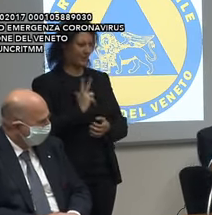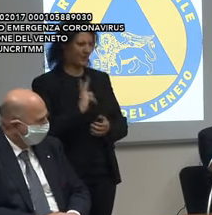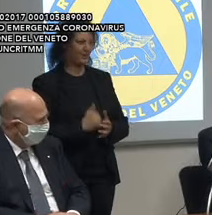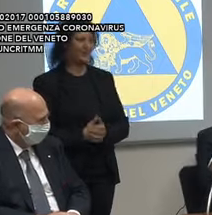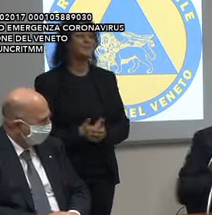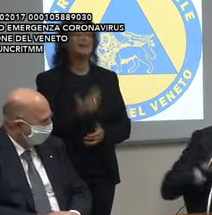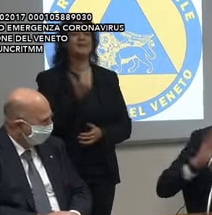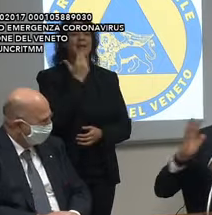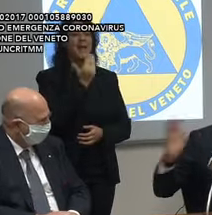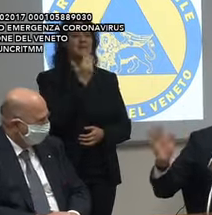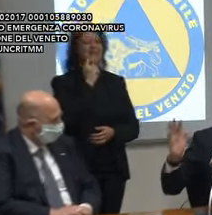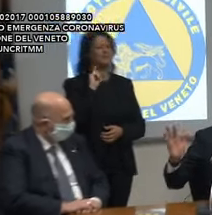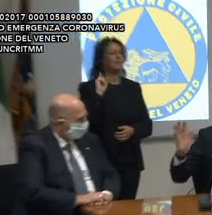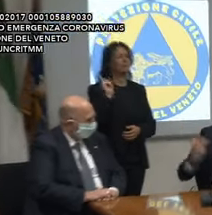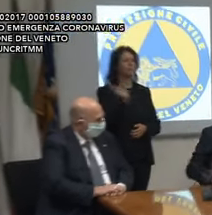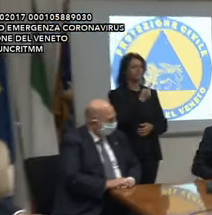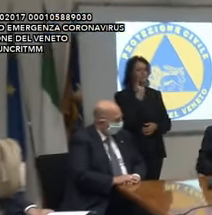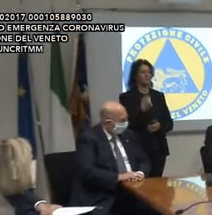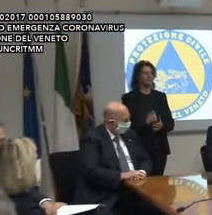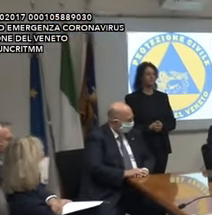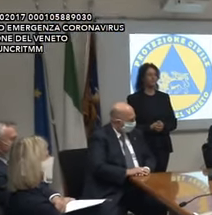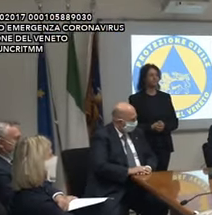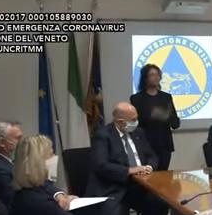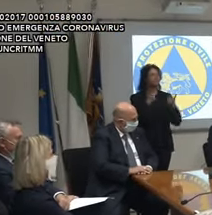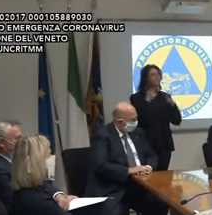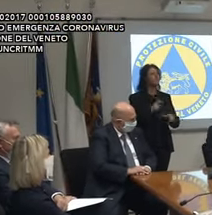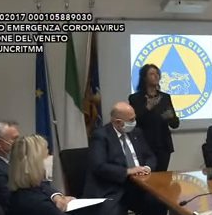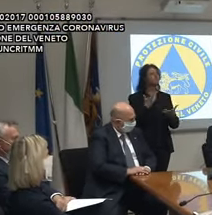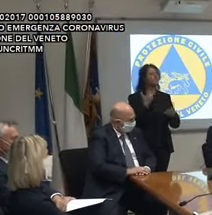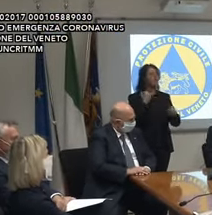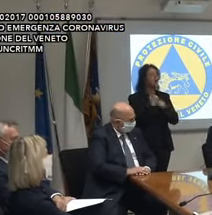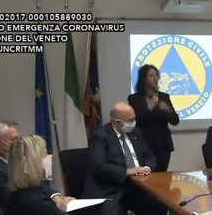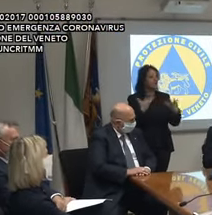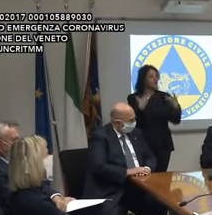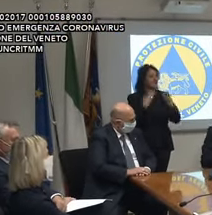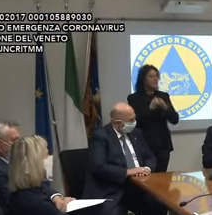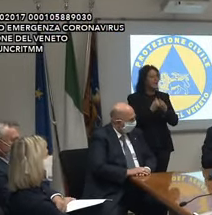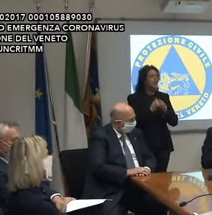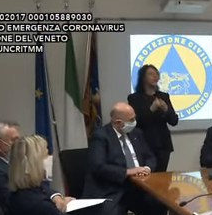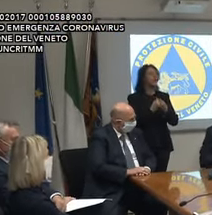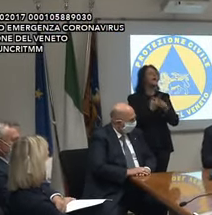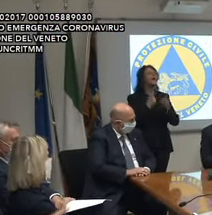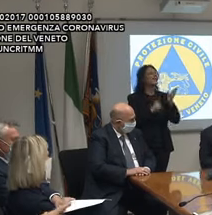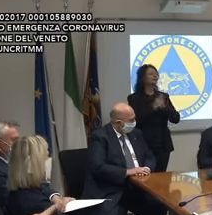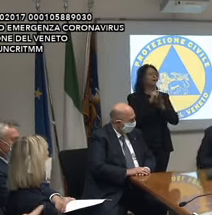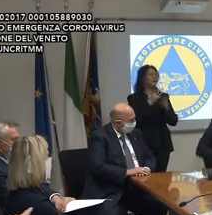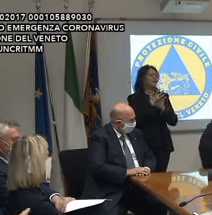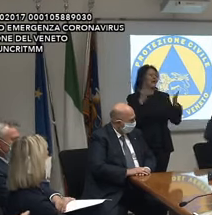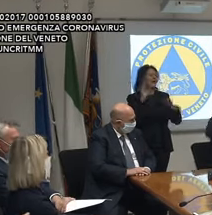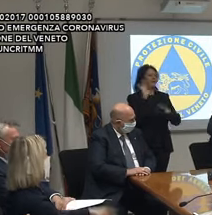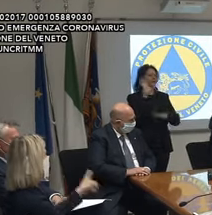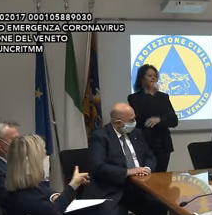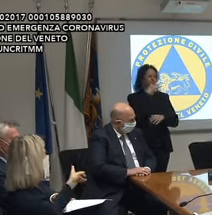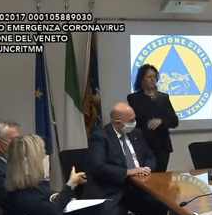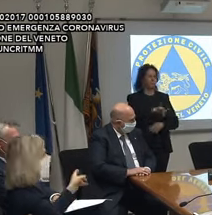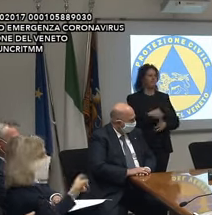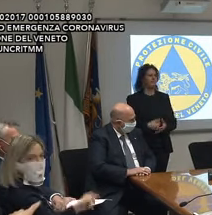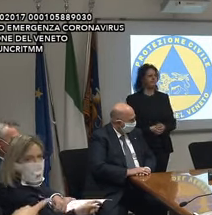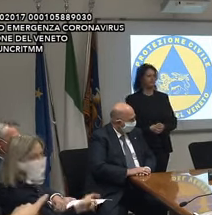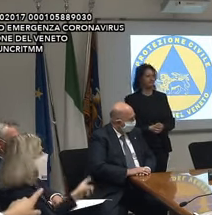Grazie, grazie a tutti quanti, perché quando si lavora tutti assieme a senso, veramente si hanno grandi risultati. Professore, di tutto,